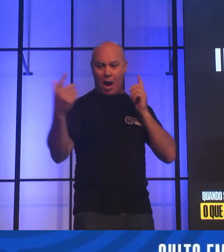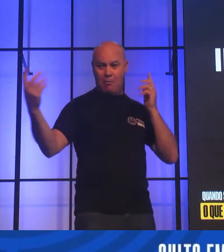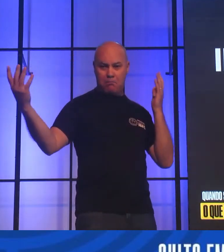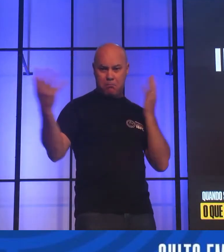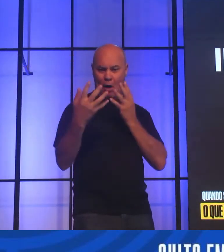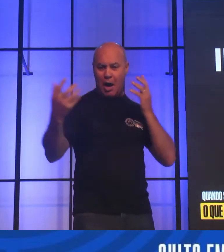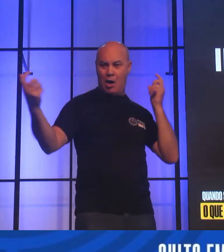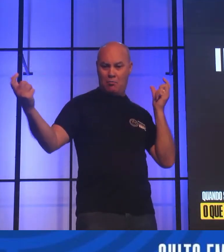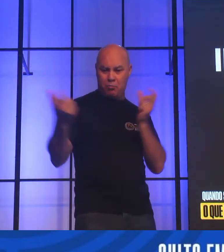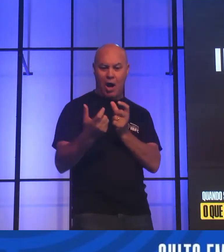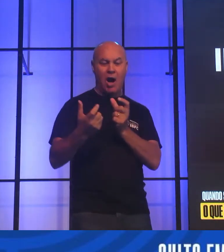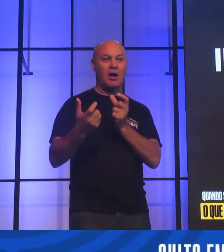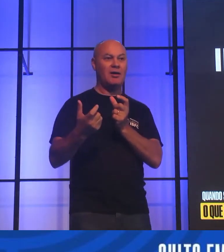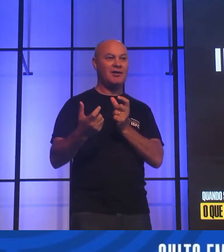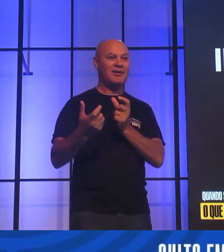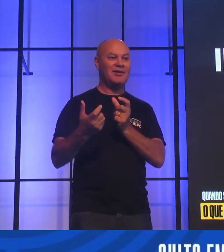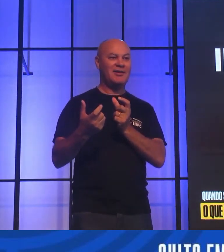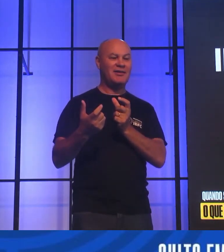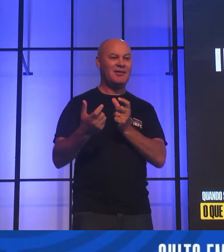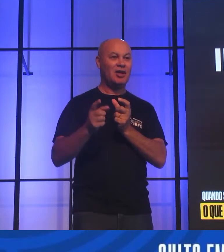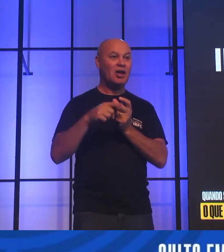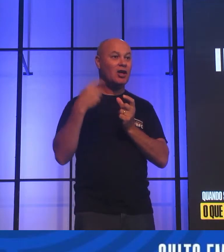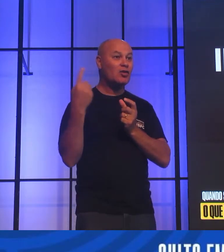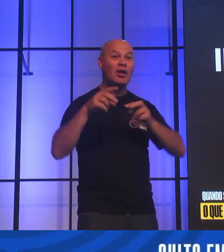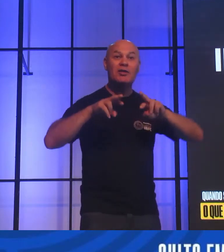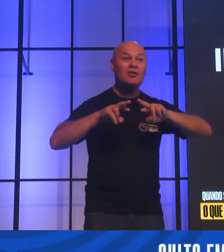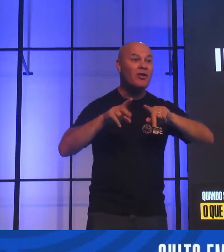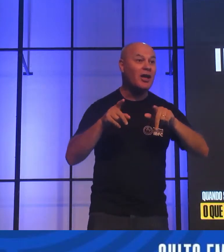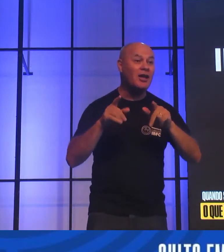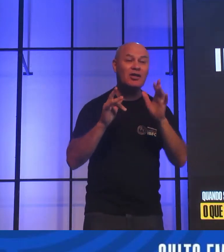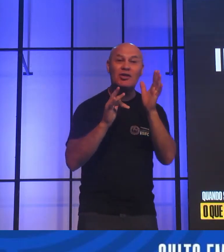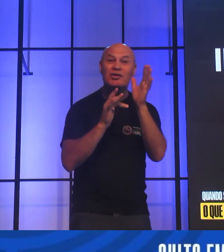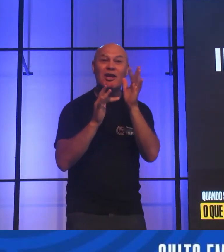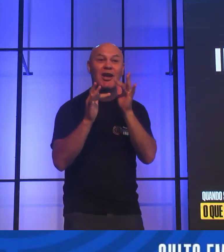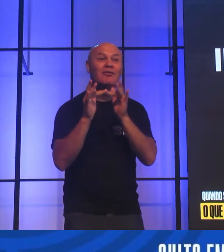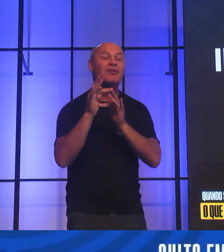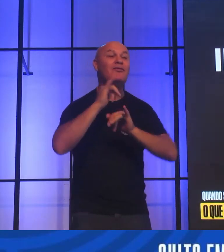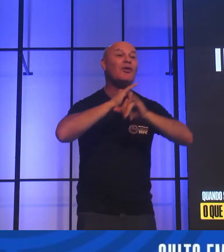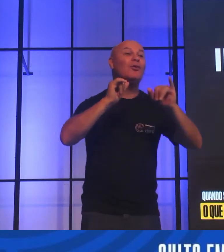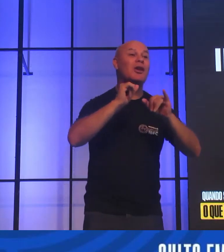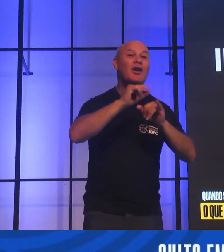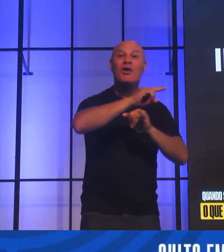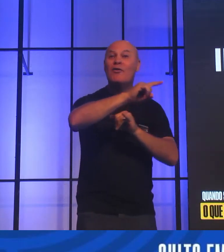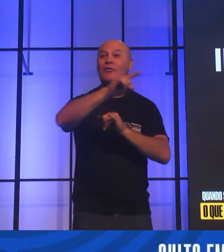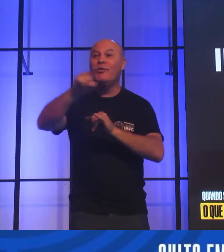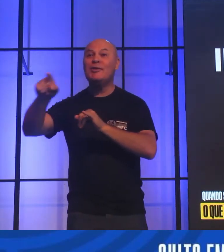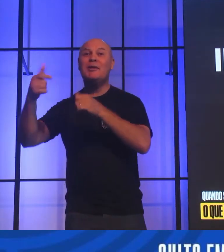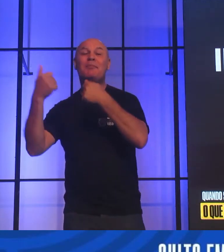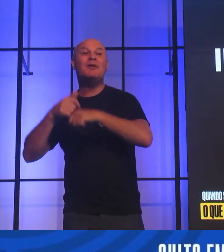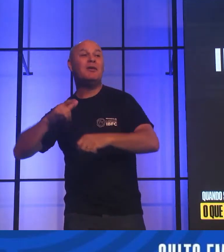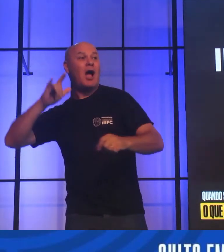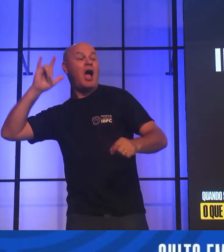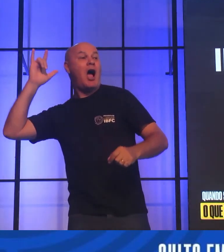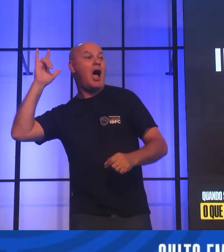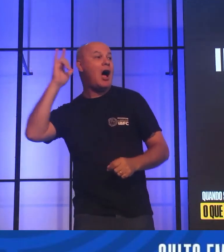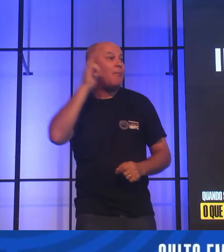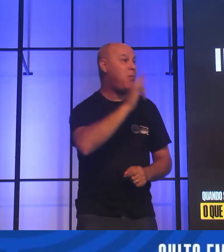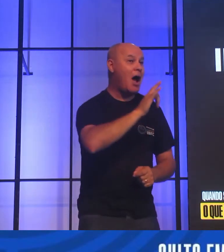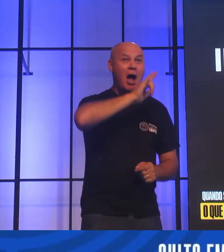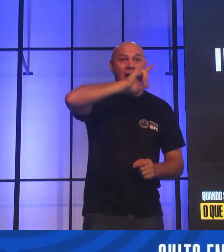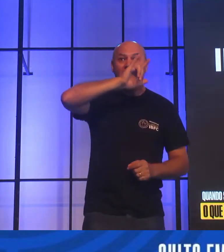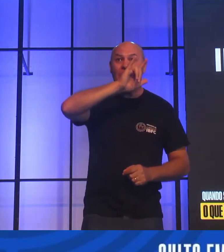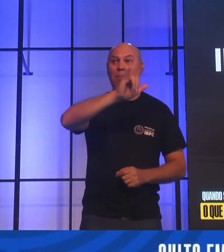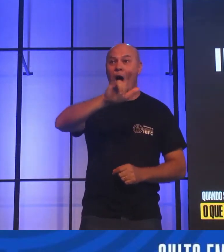Ame o seu próximo, ame o seu amigo, ame as pessoas que são fáceis de amar e odeie o